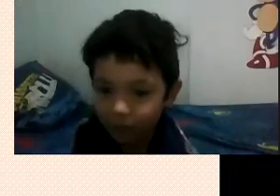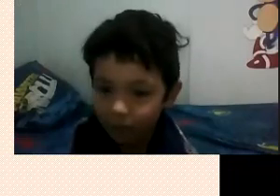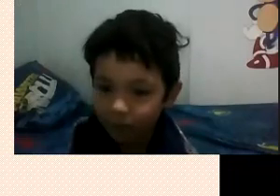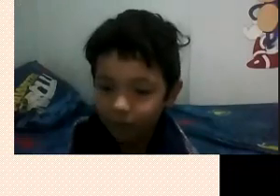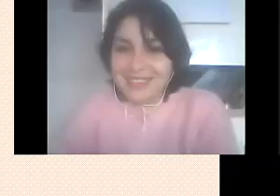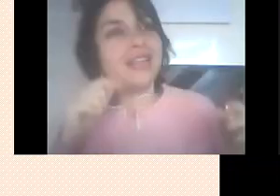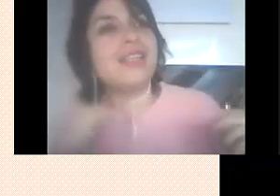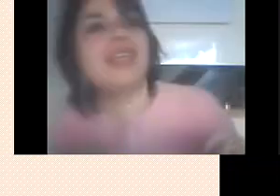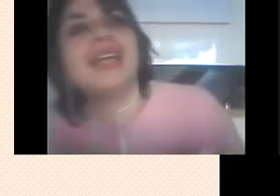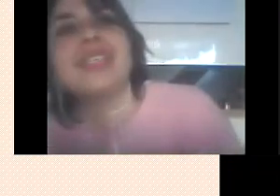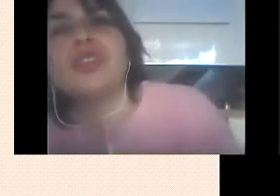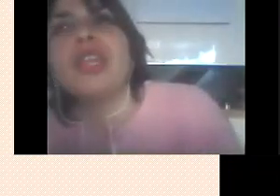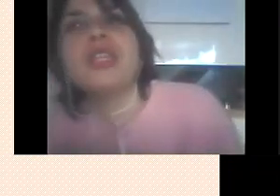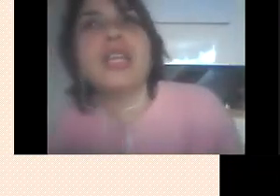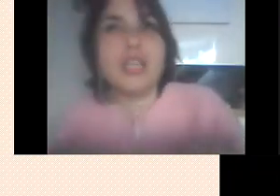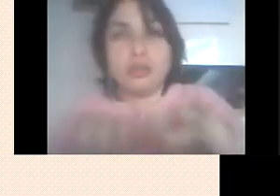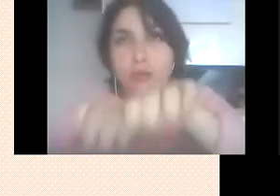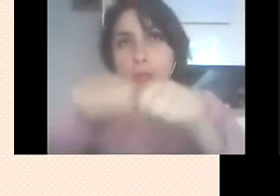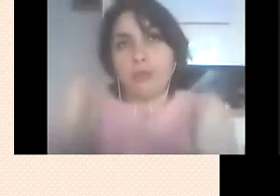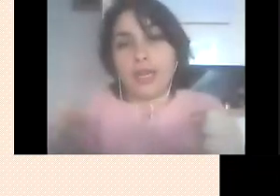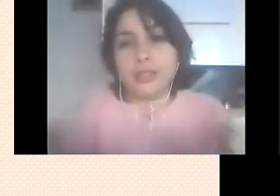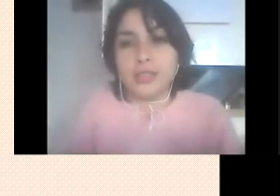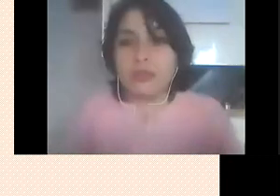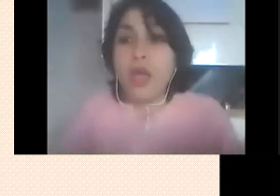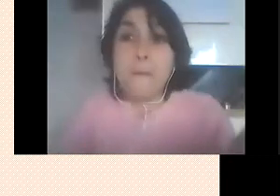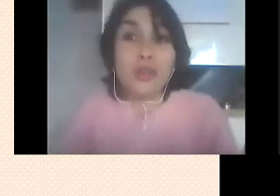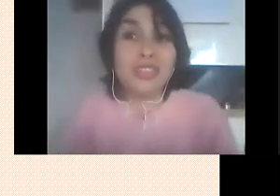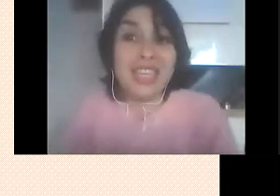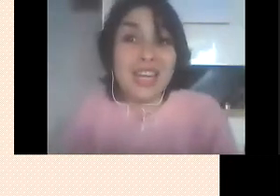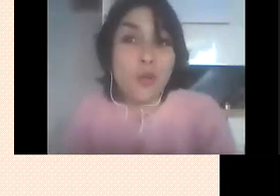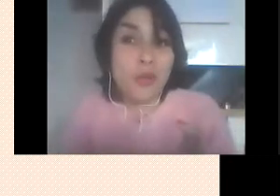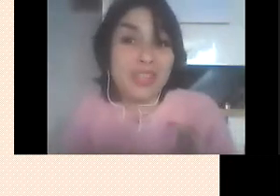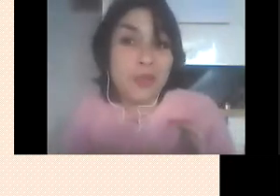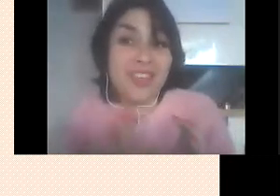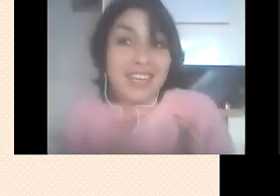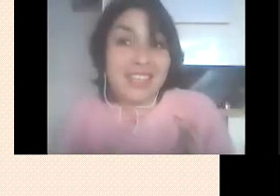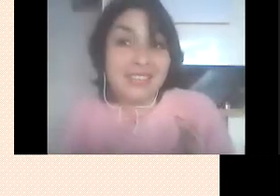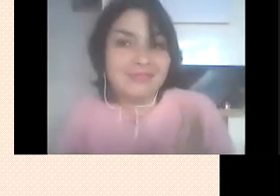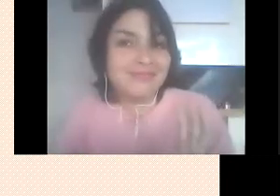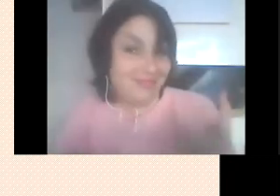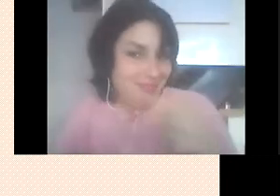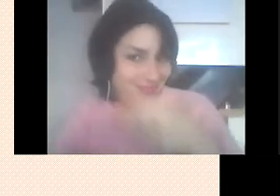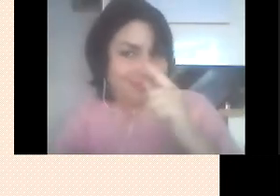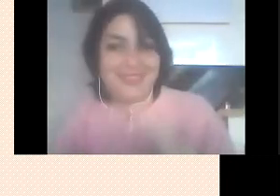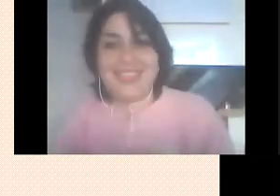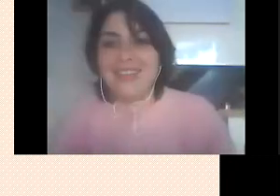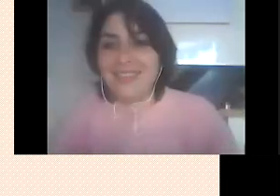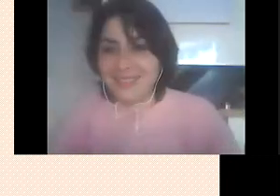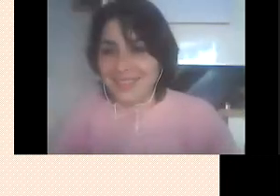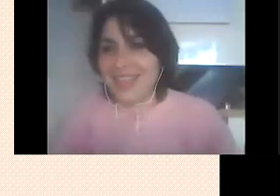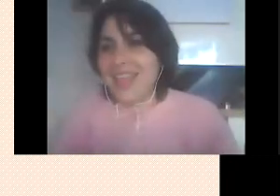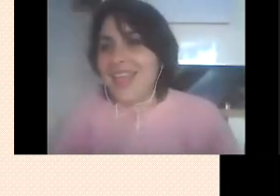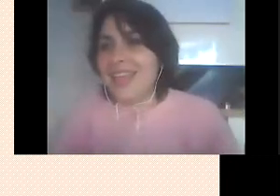Pero esa tiene otra característica, ¿cierto? El hielo no lo puedo doblar así, ¿cierto? Pero sí, se puede derretir.